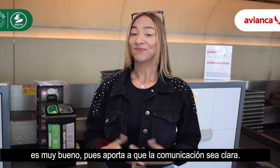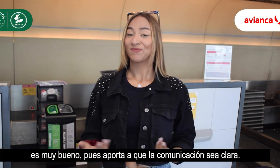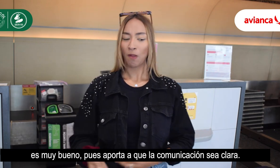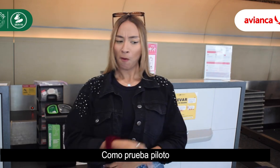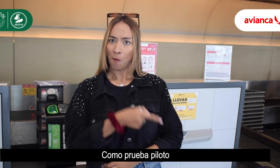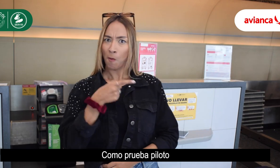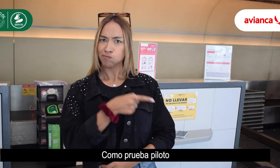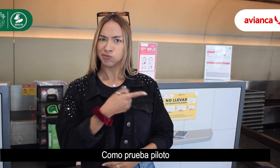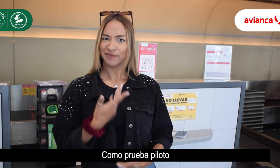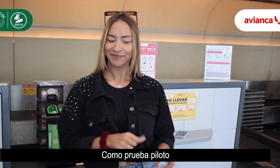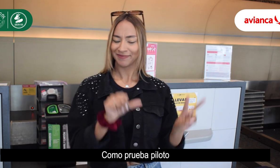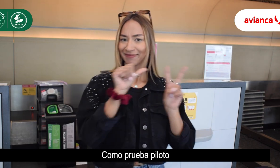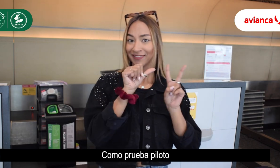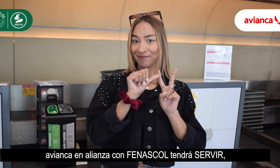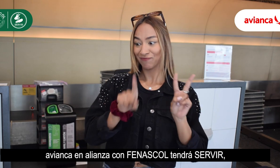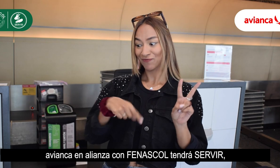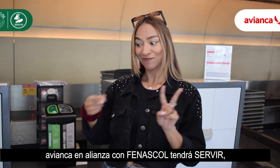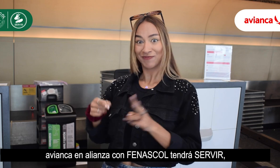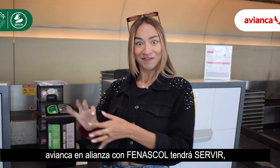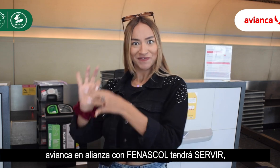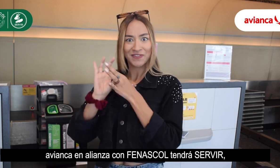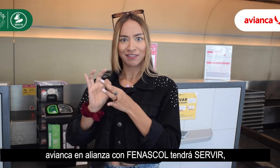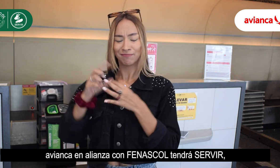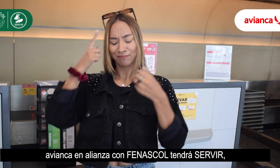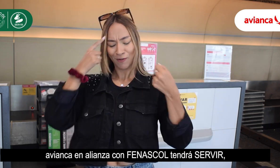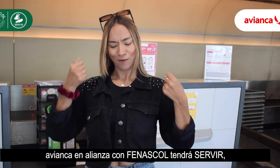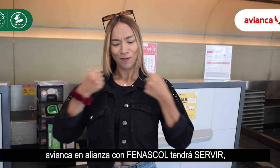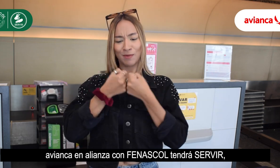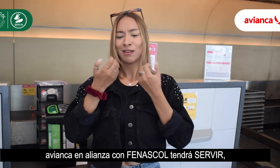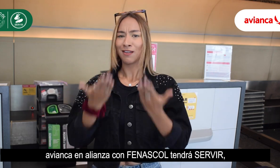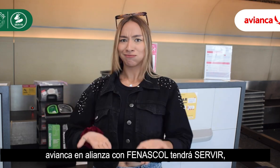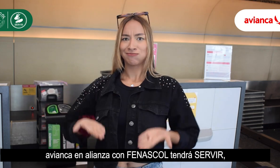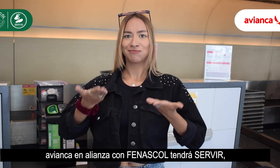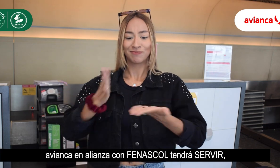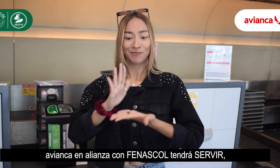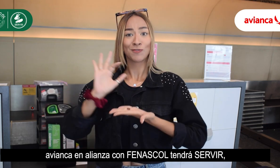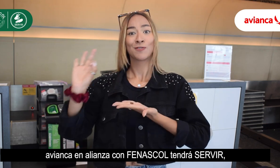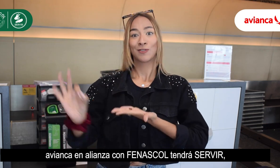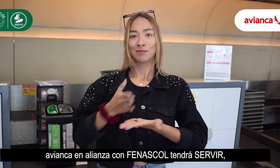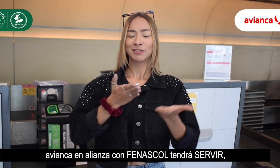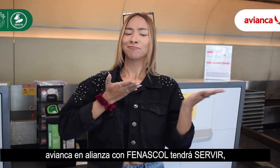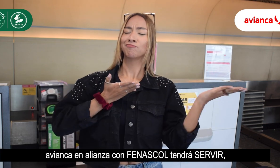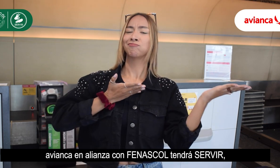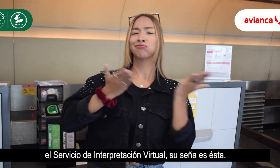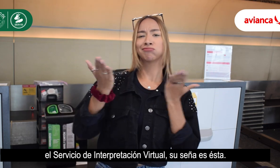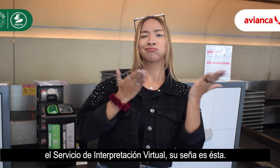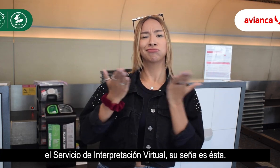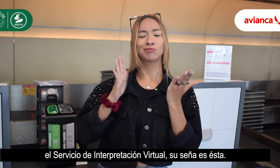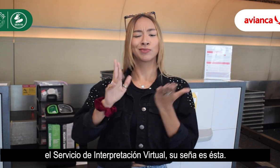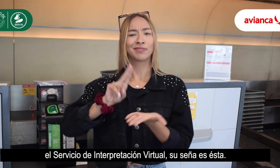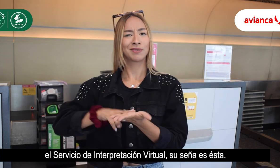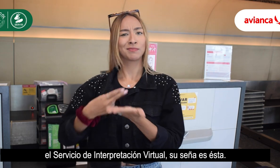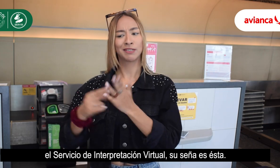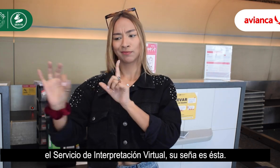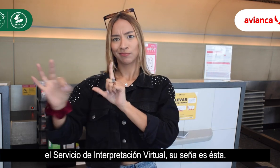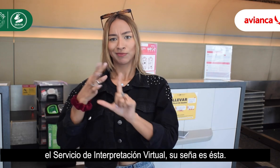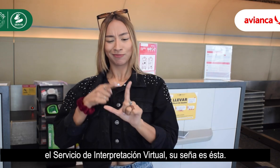Como prueba piloto, a Bianca, en alianza con FENASCOL, tendrá Servir, el servicio de interpretación virtual.